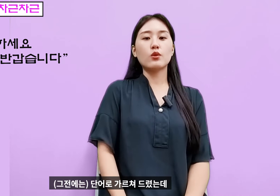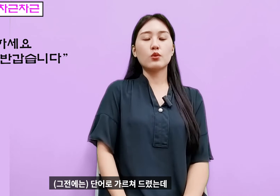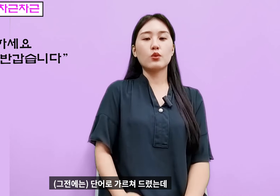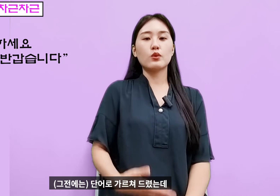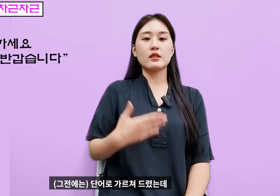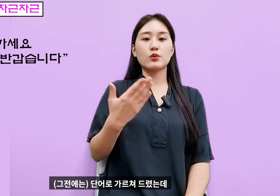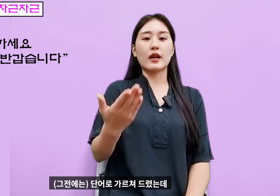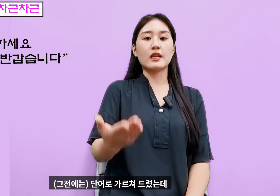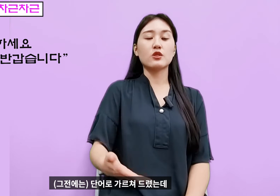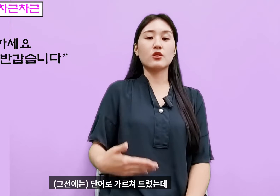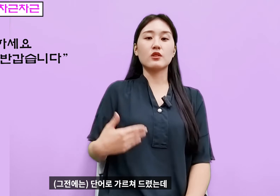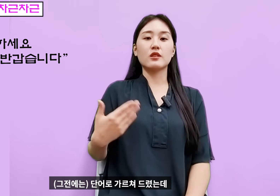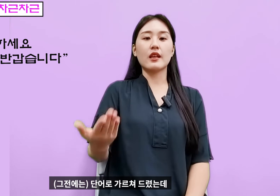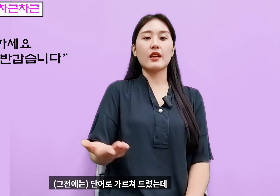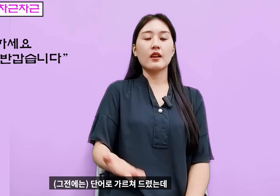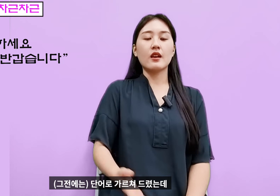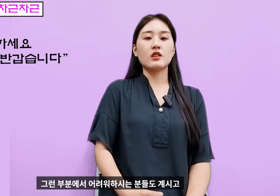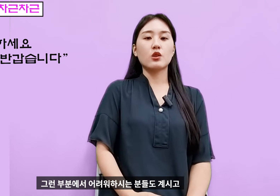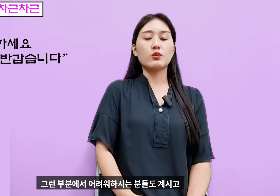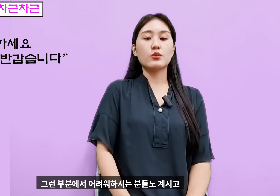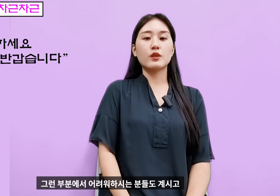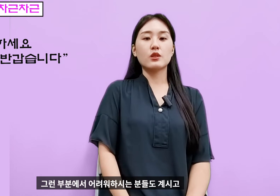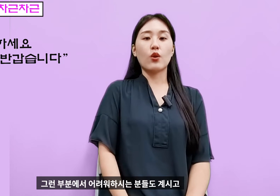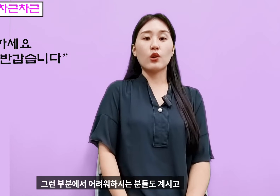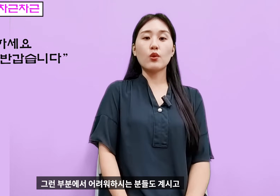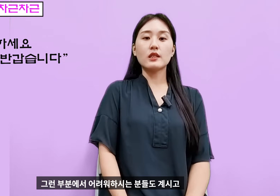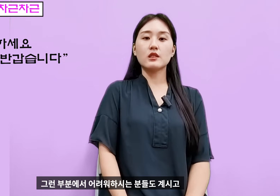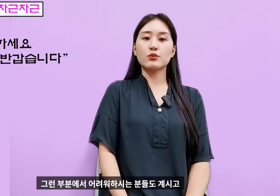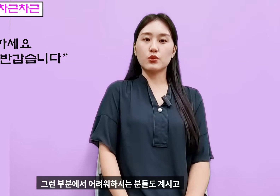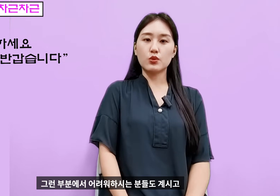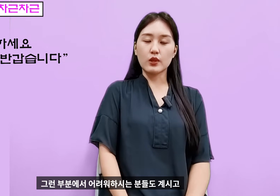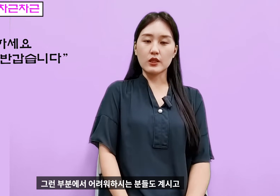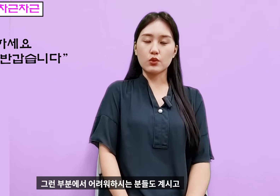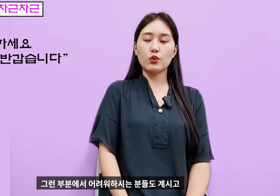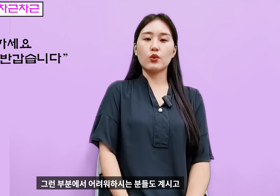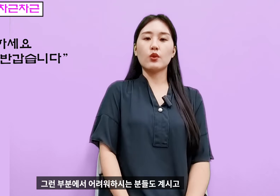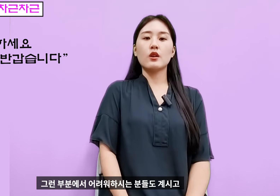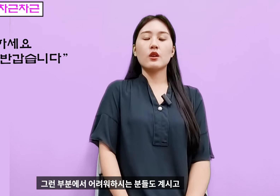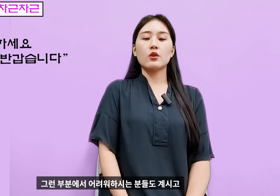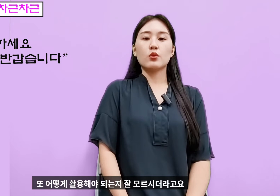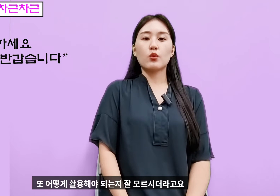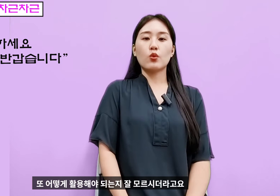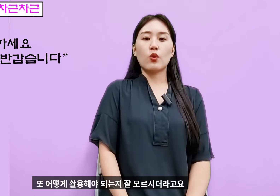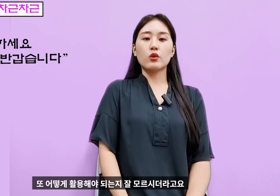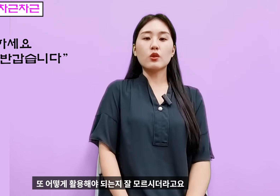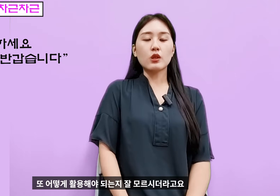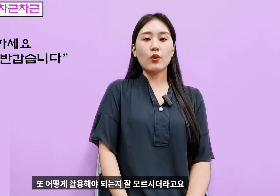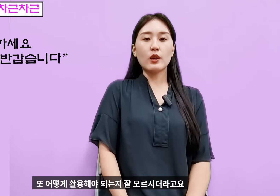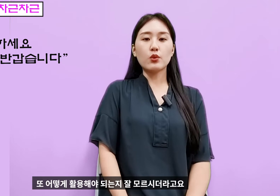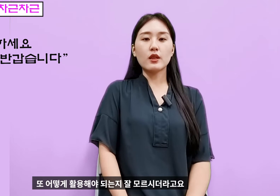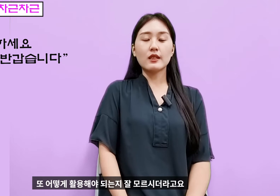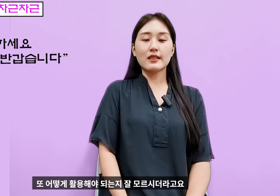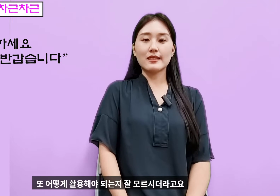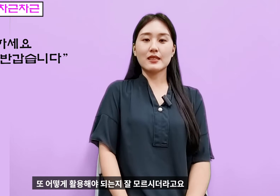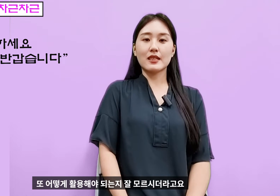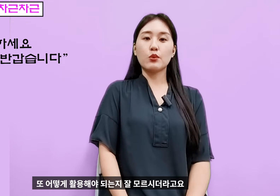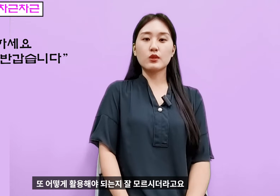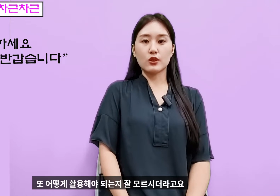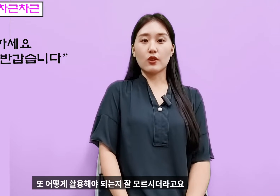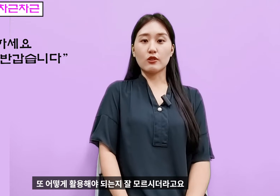단어로 이제 좀 가르쳐 드렸는데 그런 부분에서 어려워하시는 분들도 계시고 또 어떻게 활용해야 되는지 잘